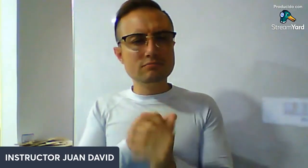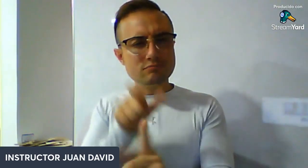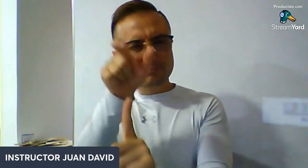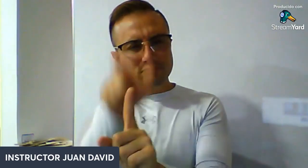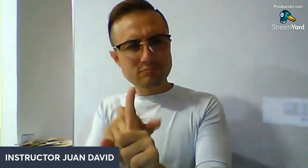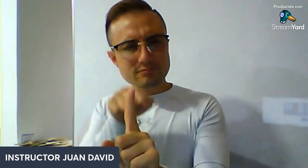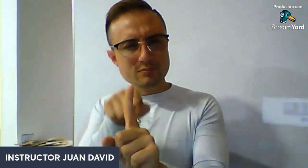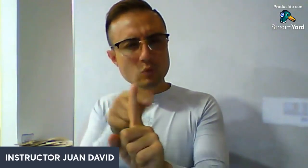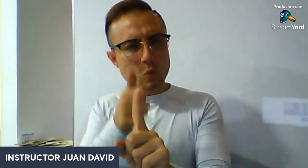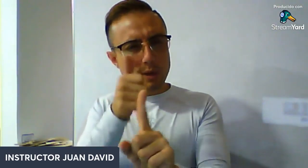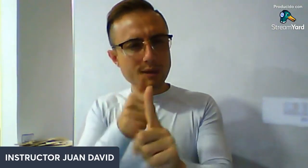elementos